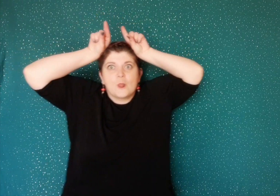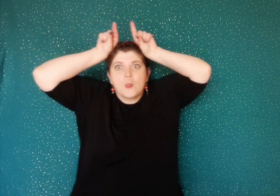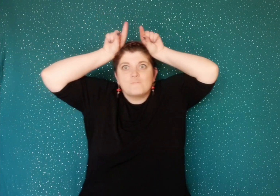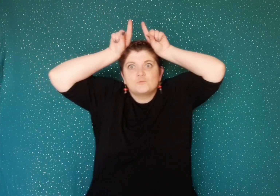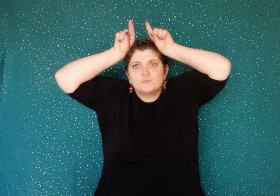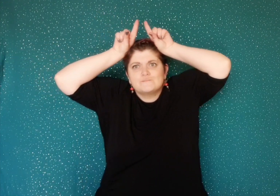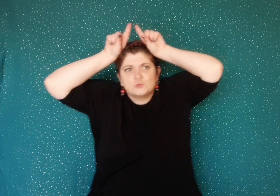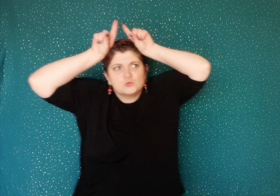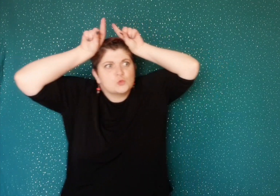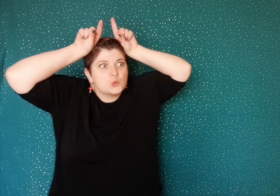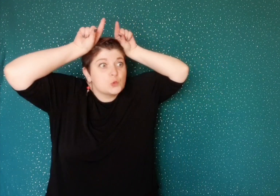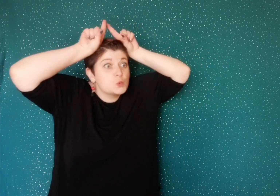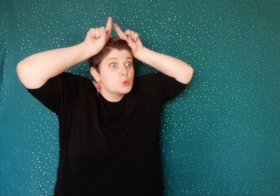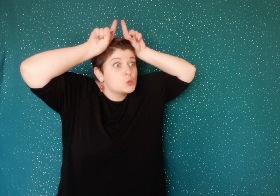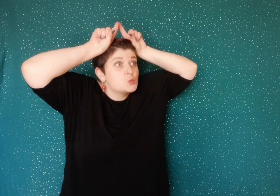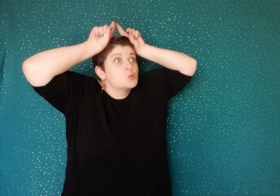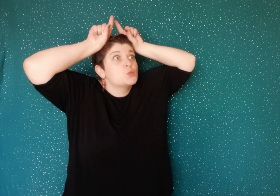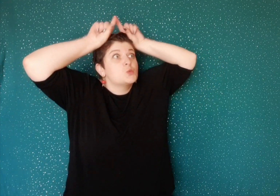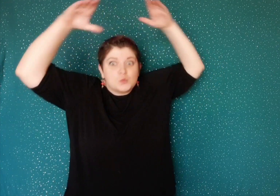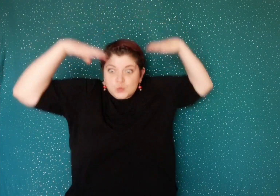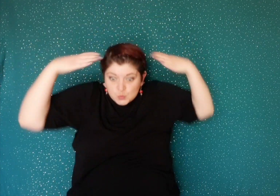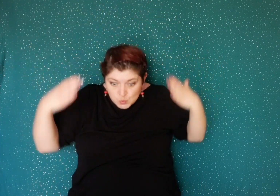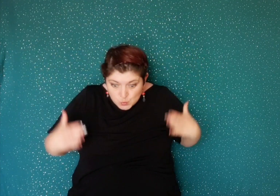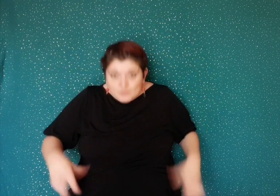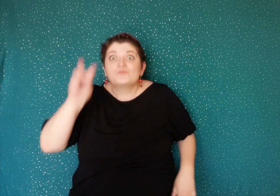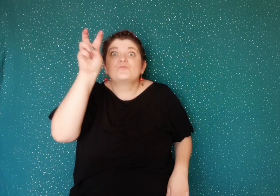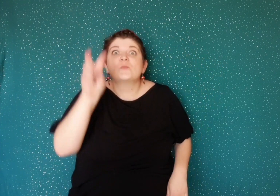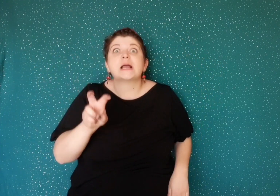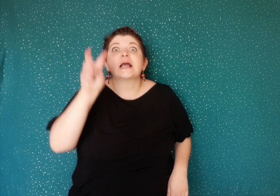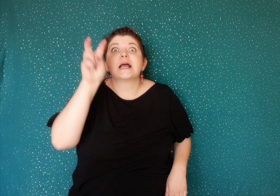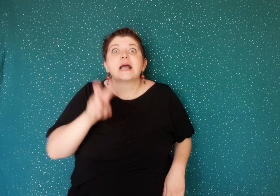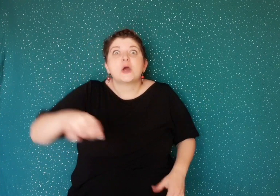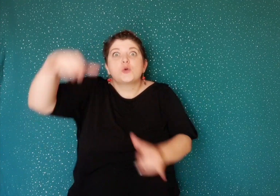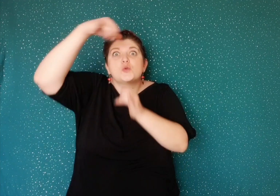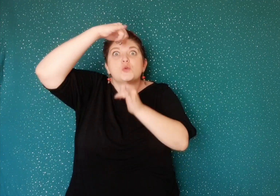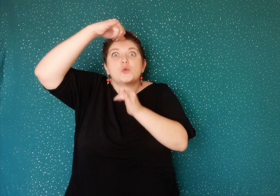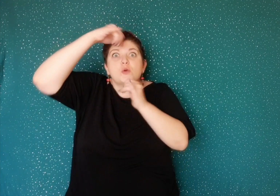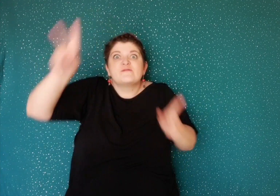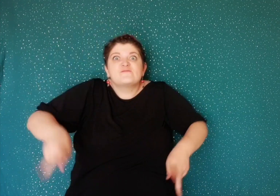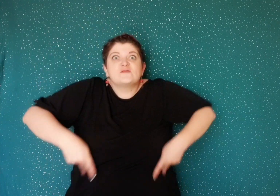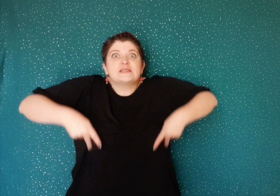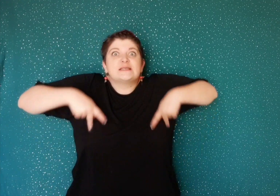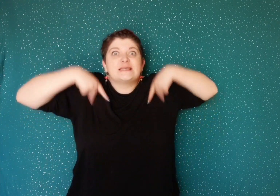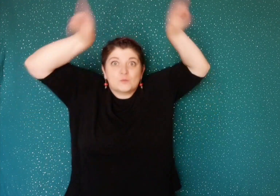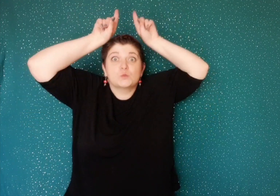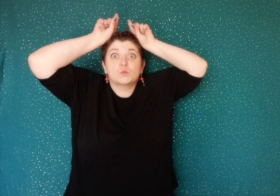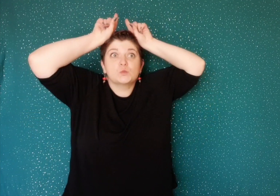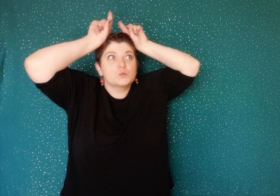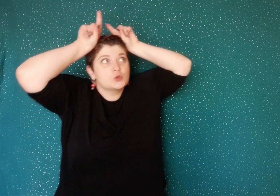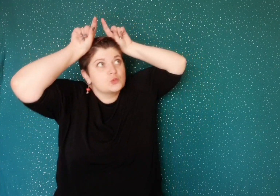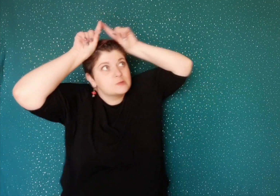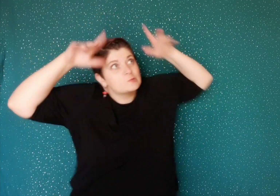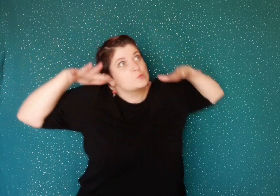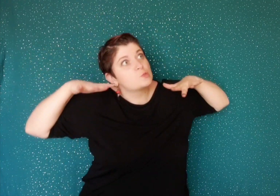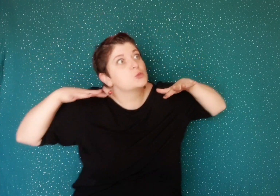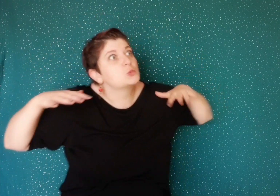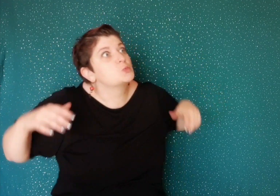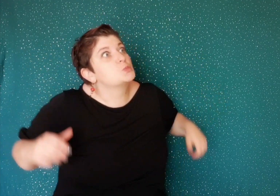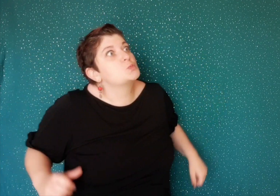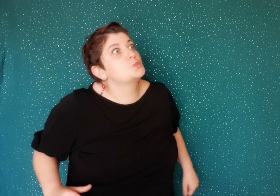Les petits hommes verts de la lune n'avaient jamais vu de femme, vieille